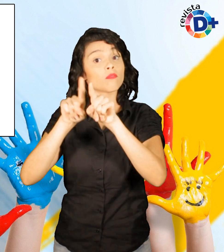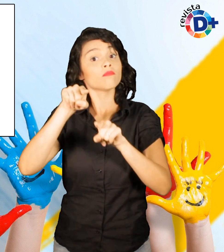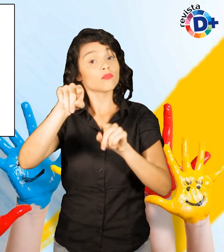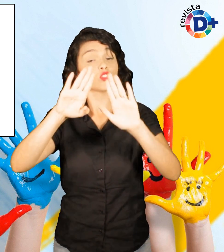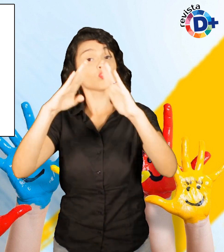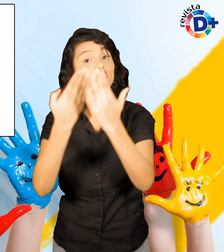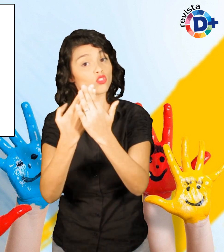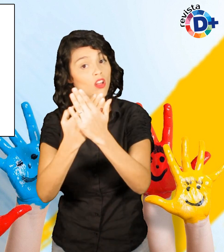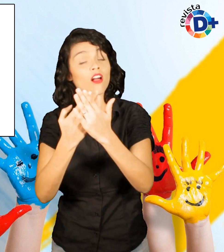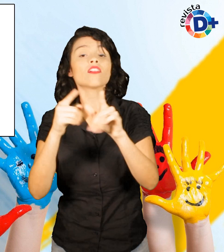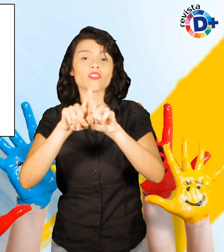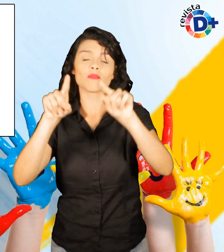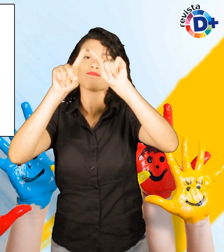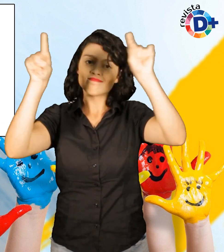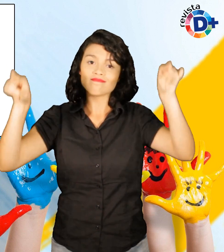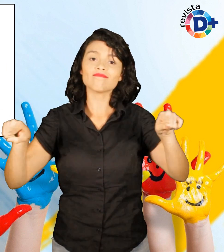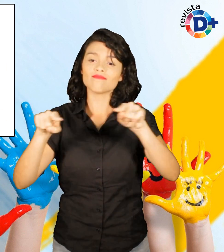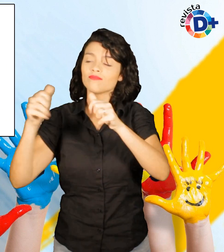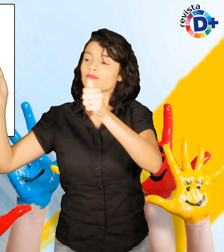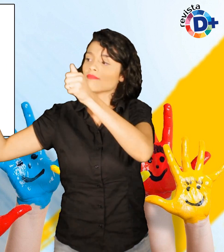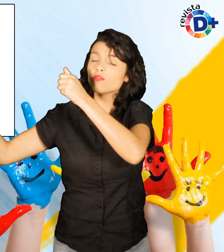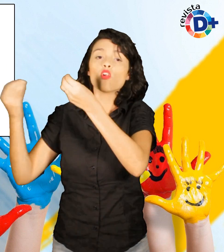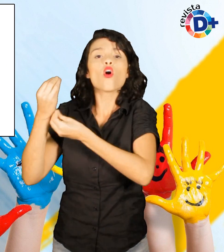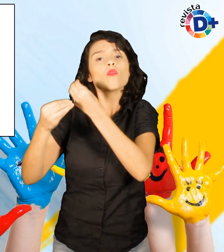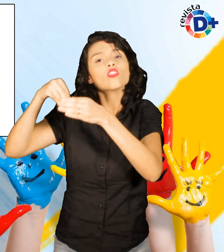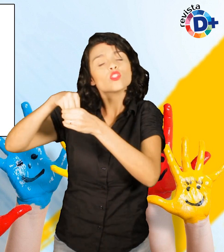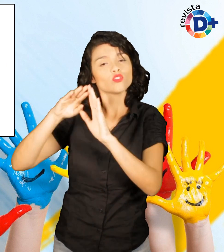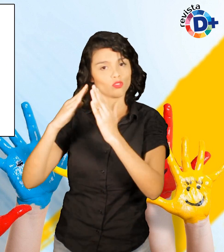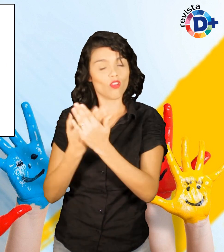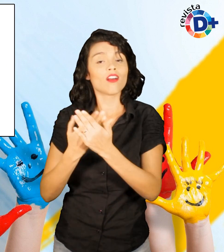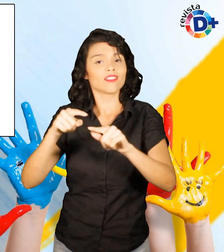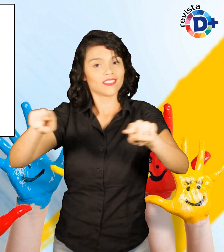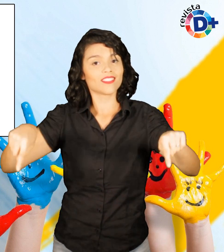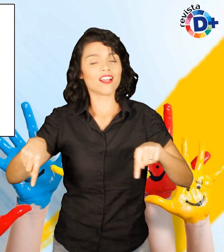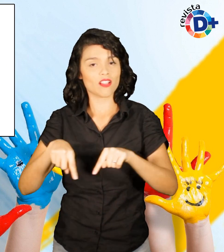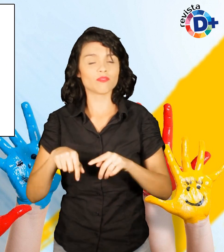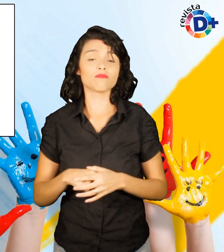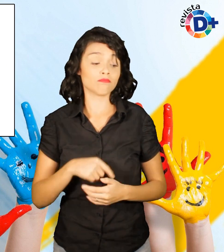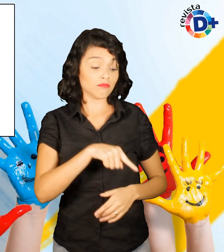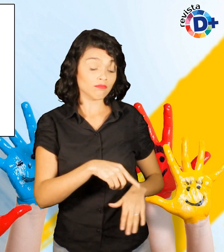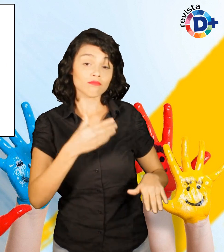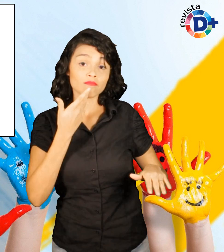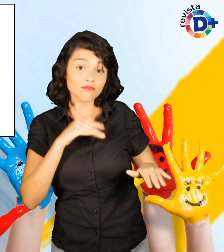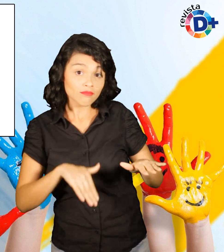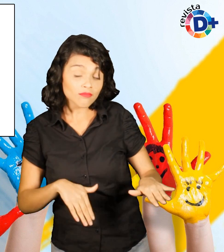quadro com a rotina da sala de aula. Quando uma criança desenvolve um comportamento ligado a